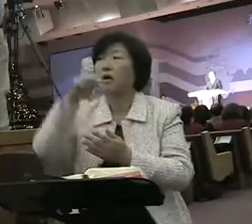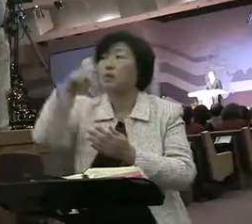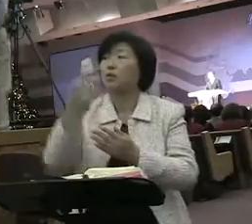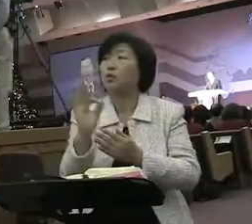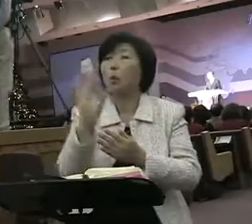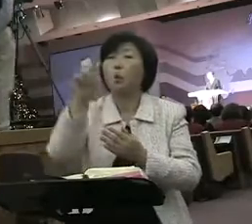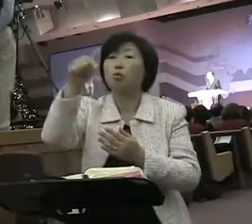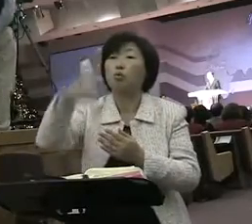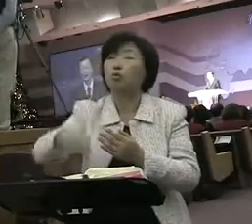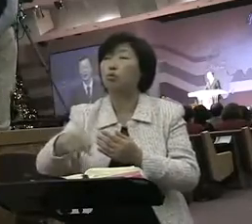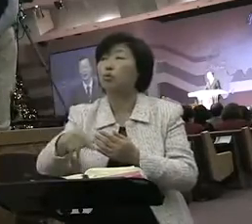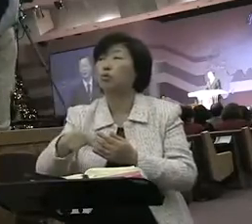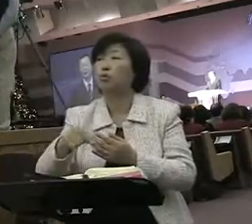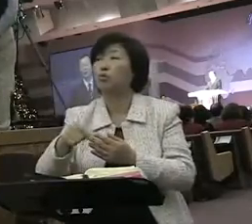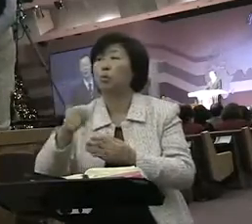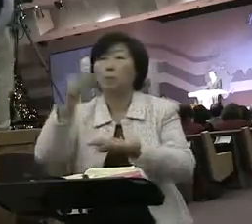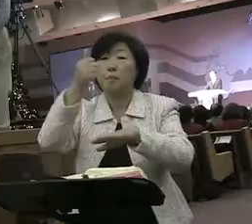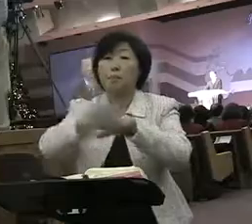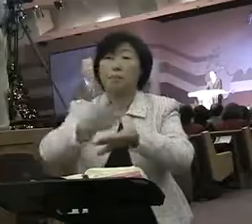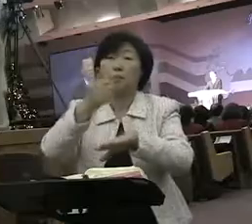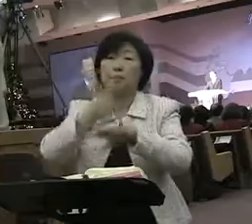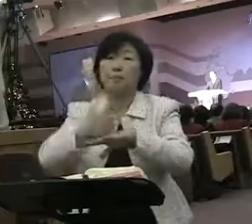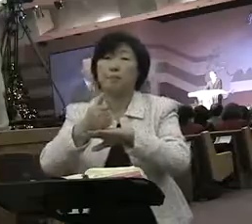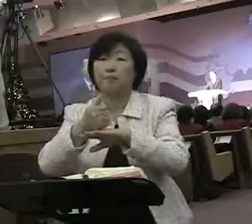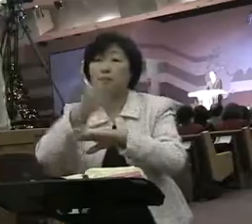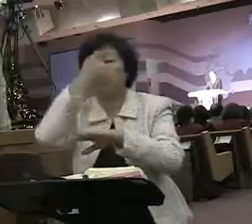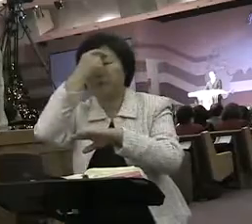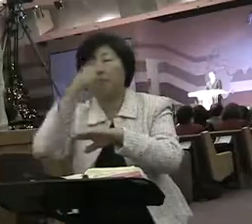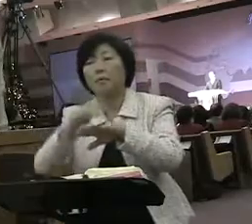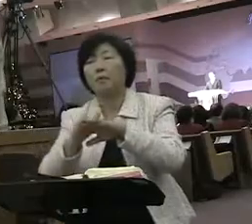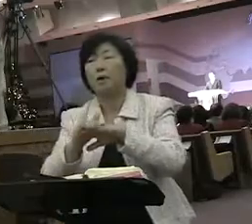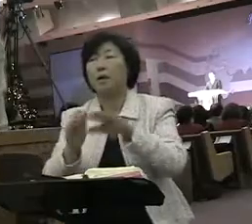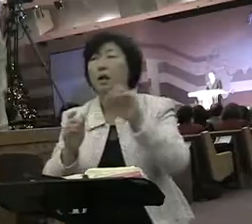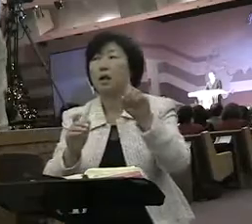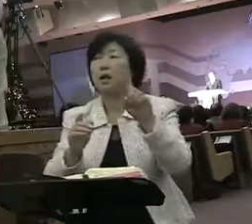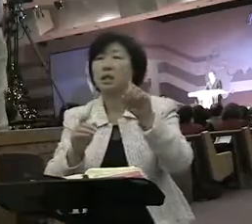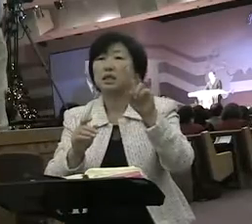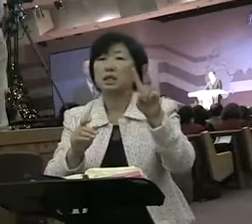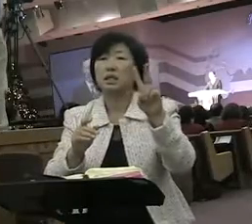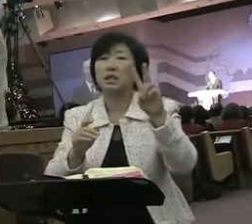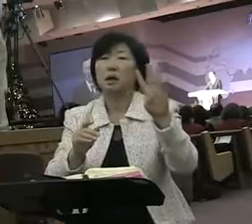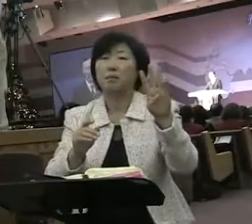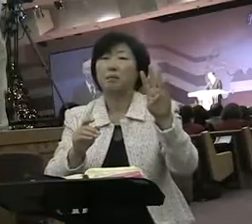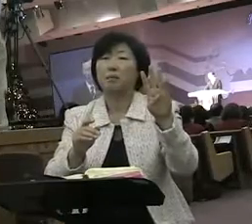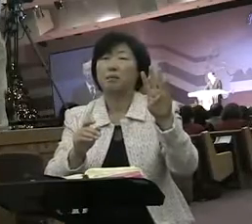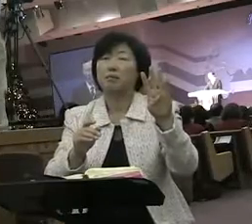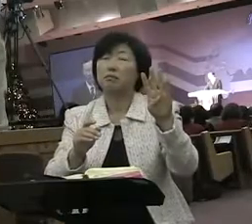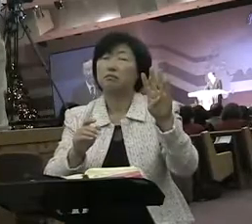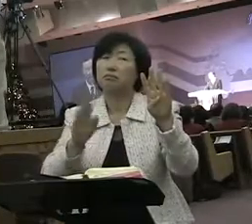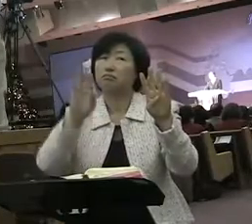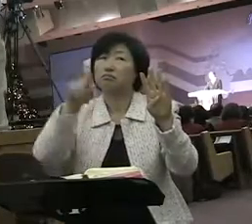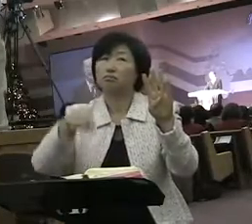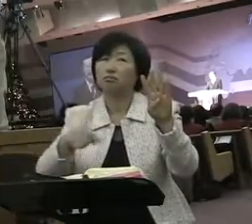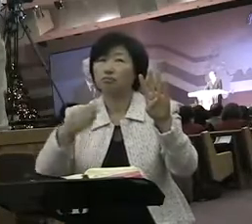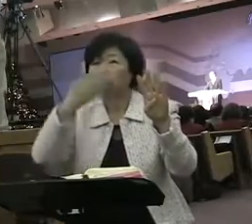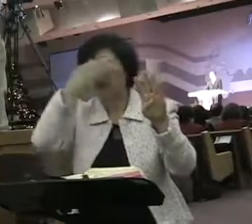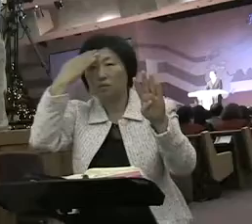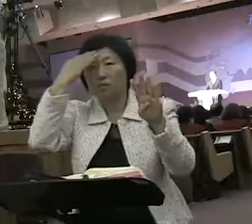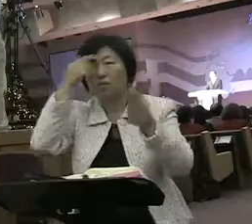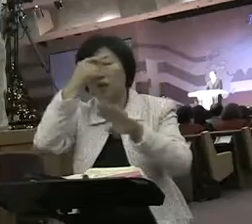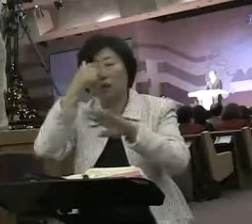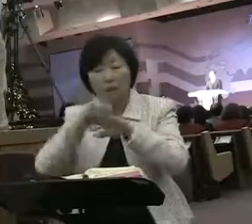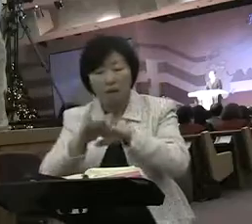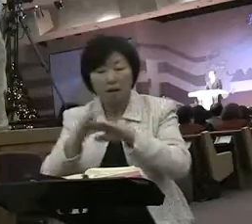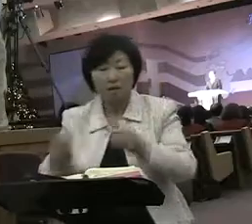31일 다음 주일이 됩니다. 주일 예배를 보통 시간에 1, 2, 3, 4부 예배, 그 외에 이제 청년부, 대학부 예배가 있죠.